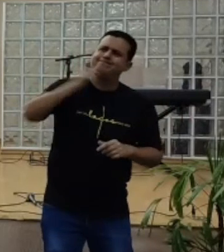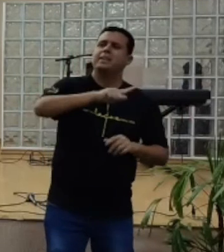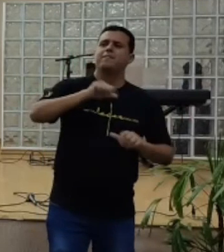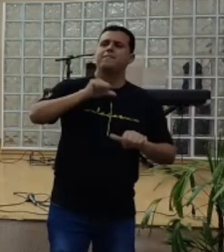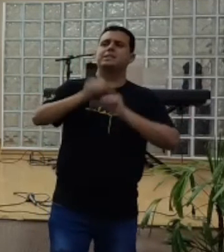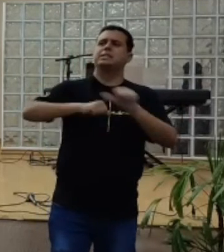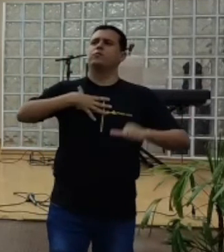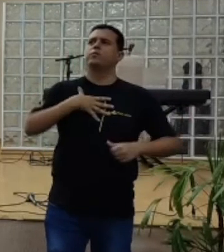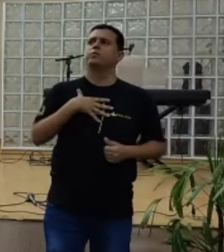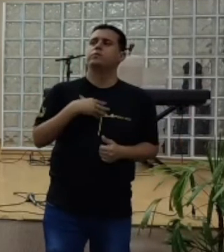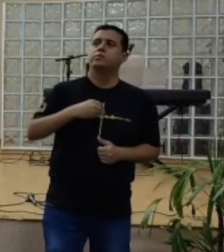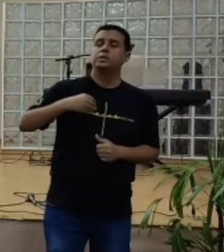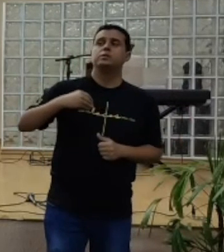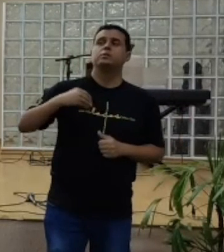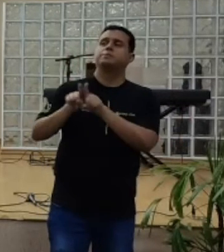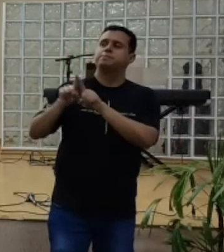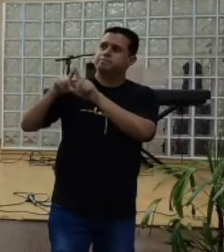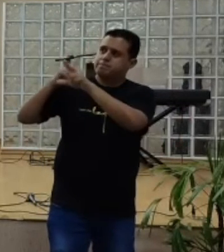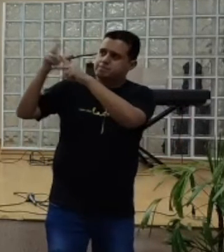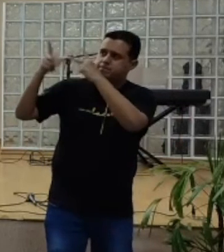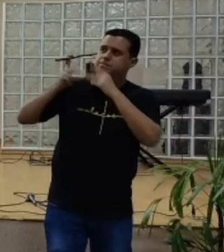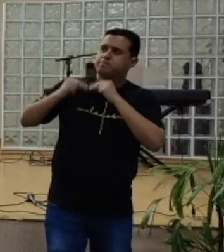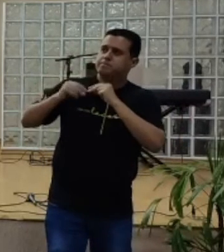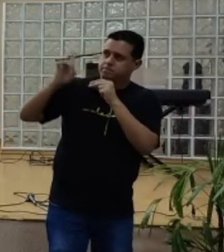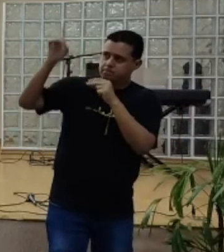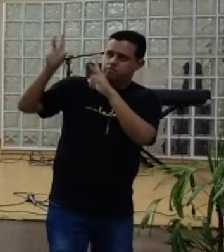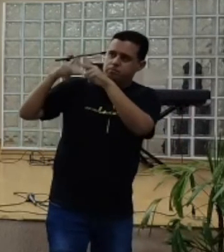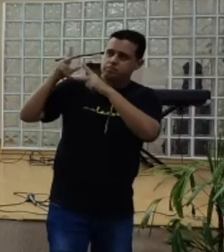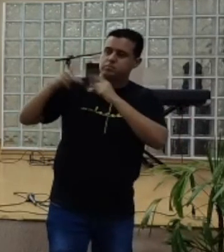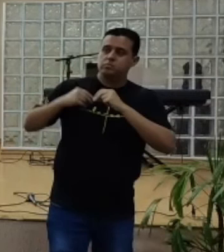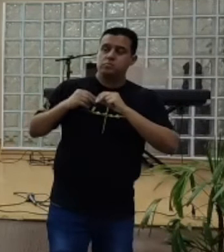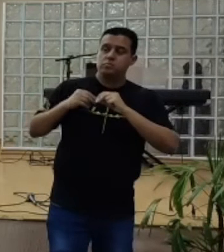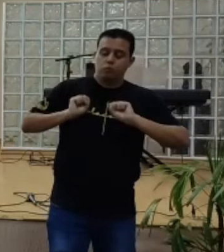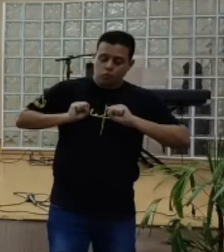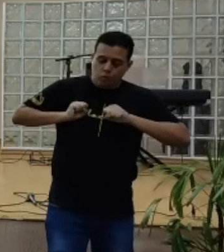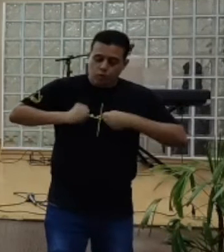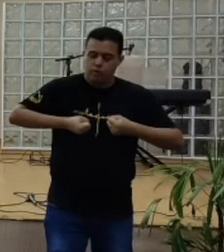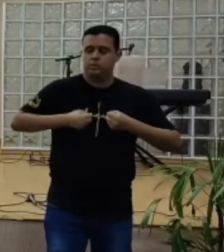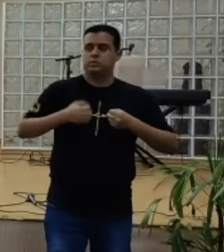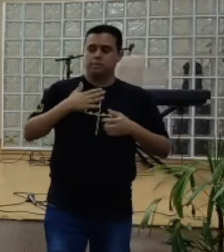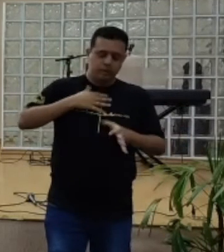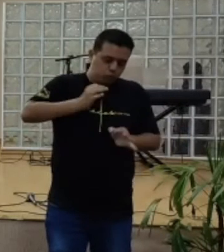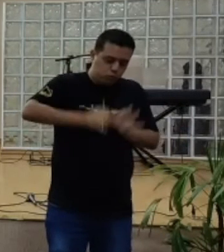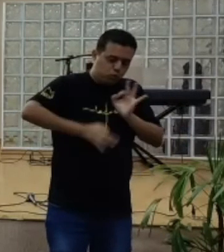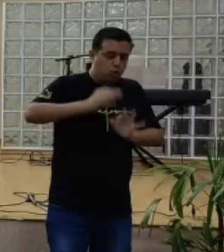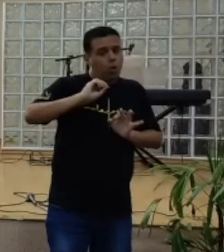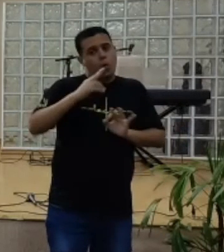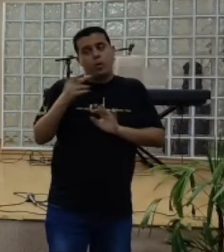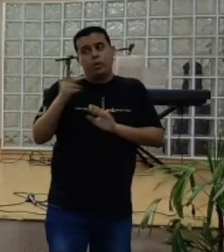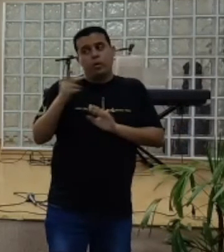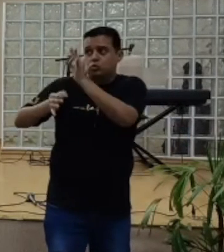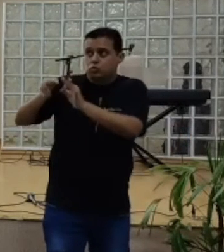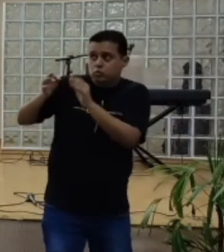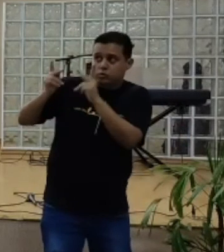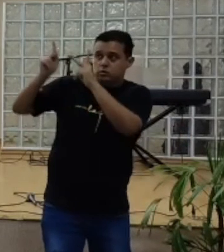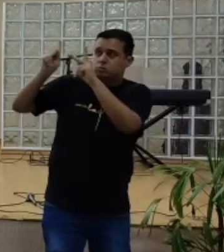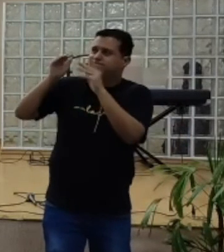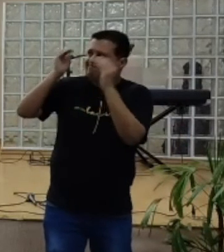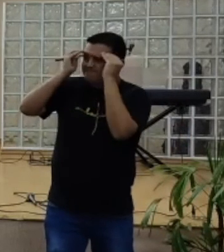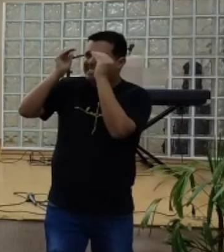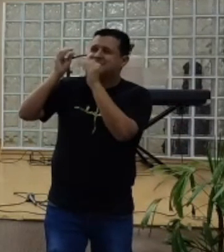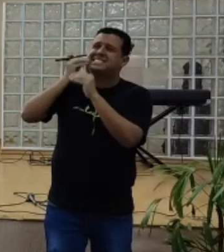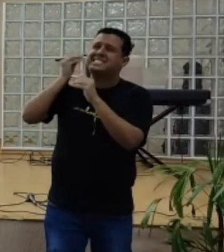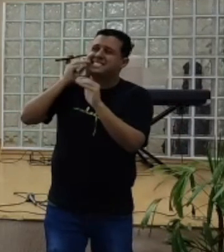por meio da justiça da lei, ou através da sua própria justiça, são escravos que jamais receberão